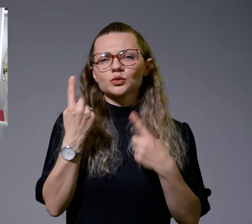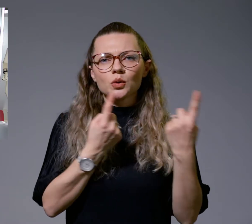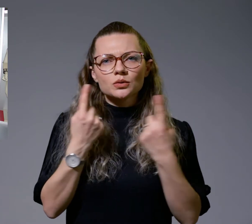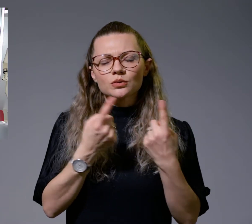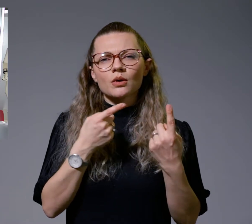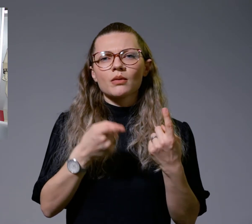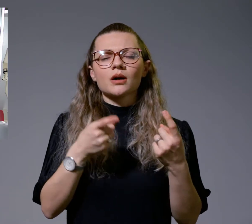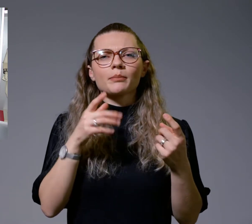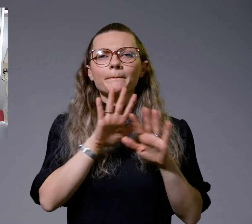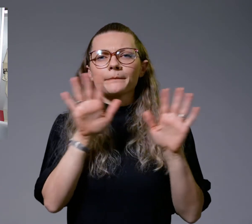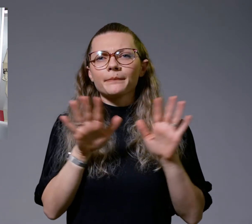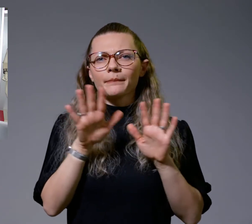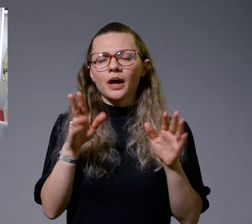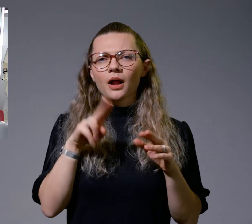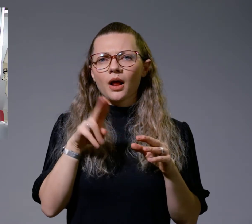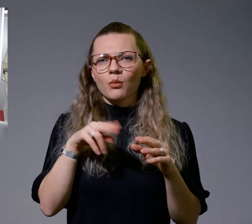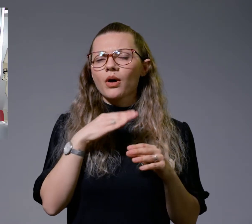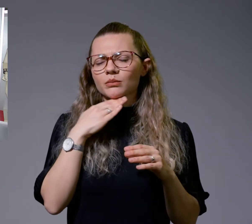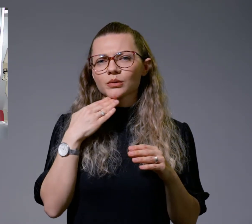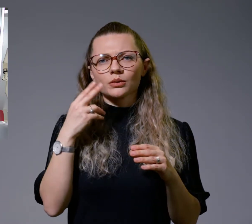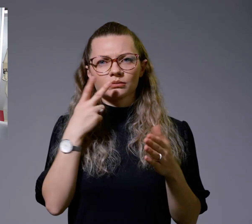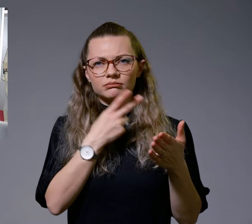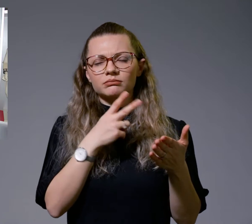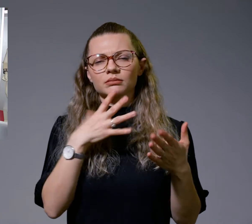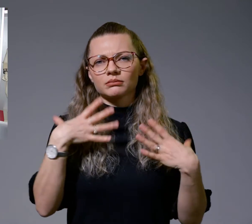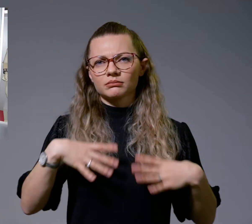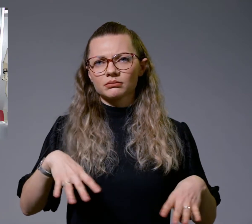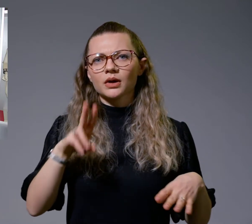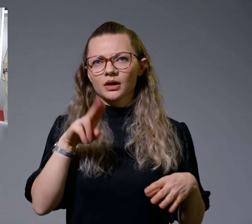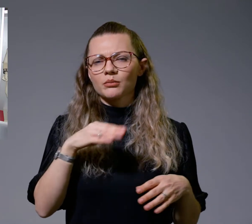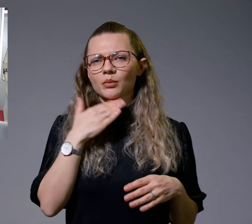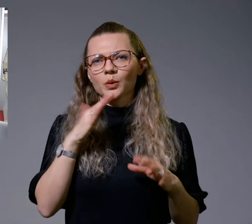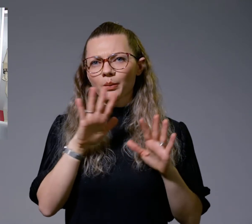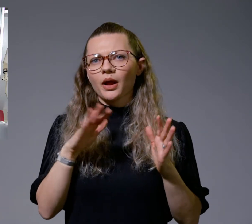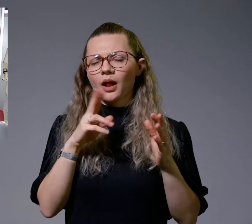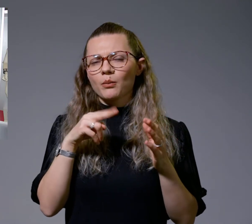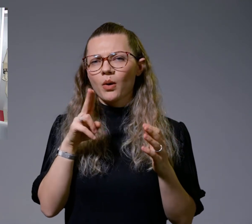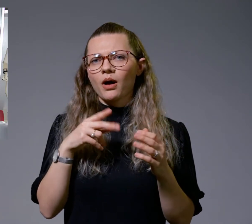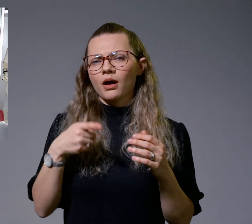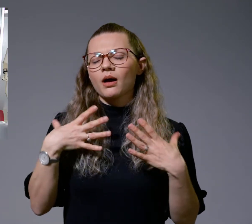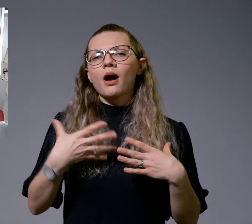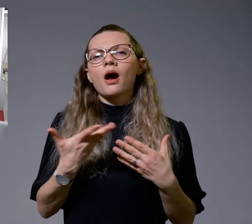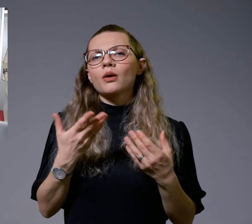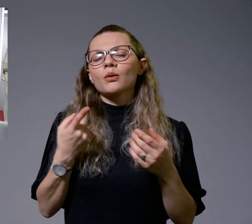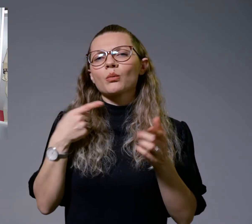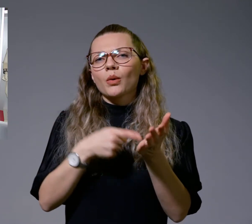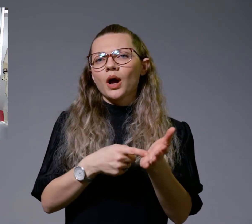Доминантната бела боја на облековните елементи, која како израз на чистота,